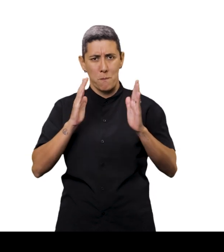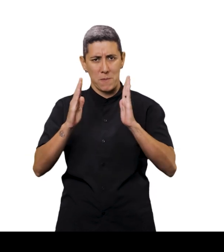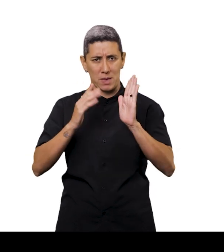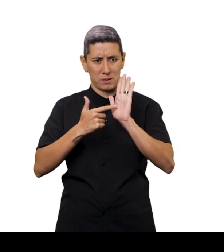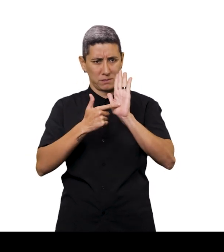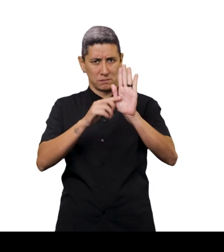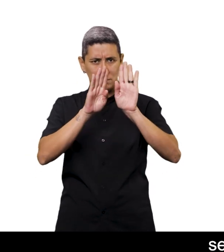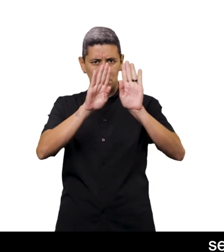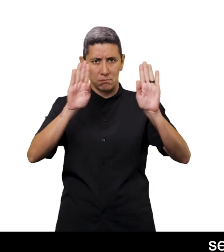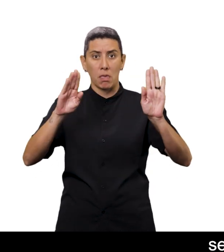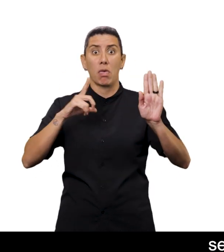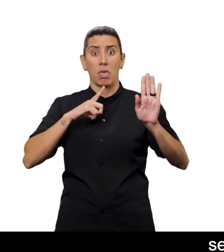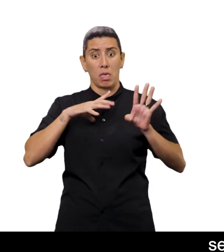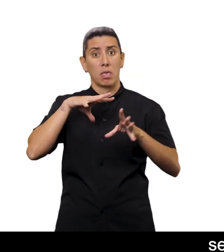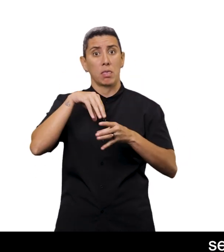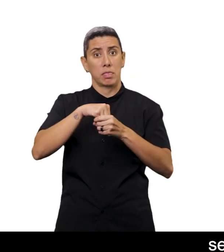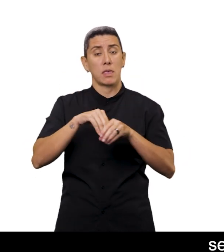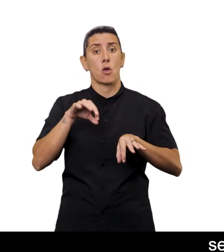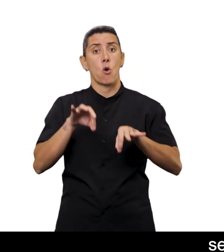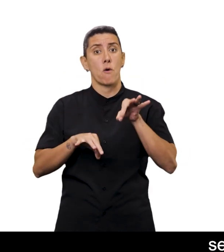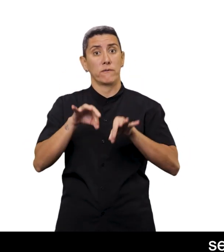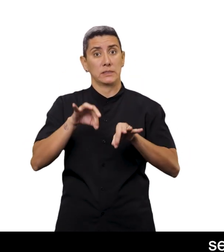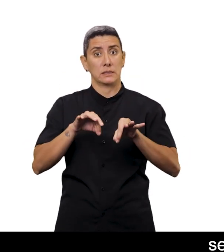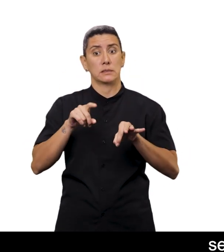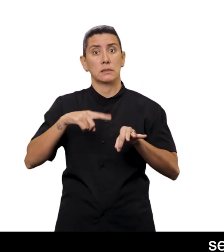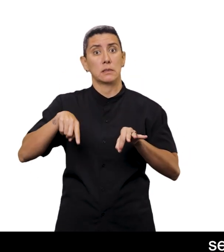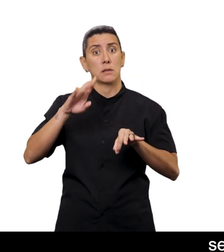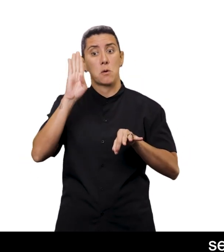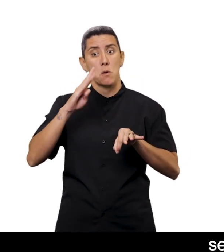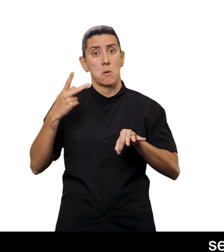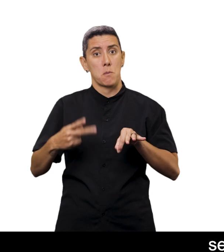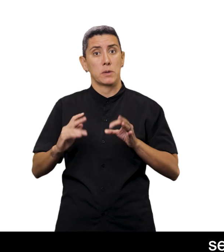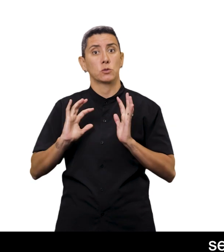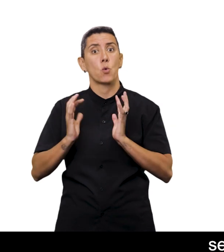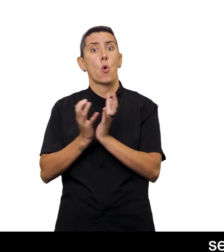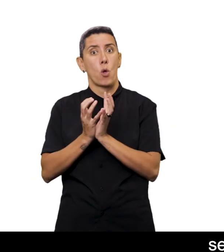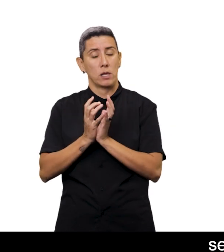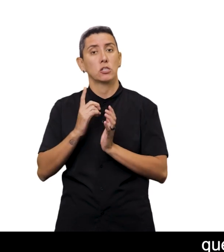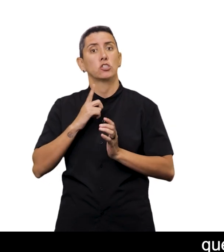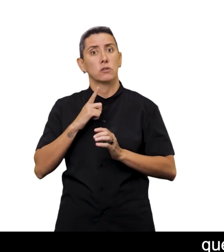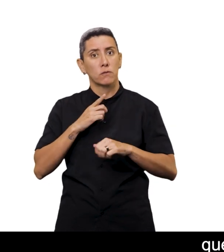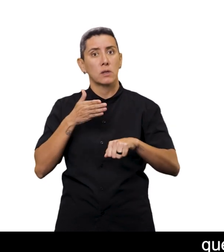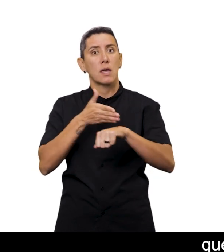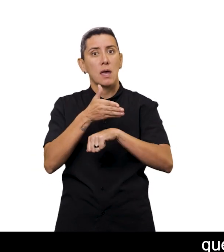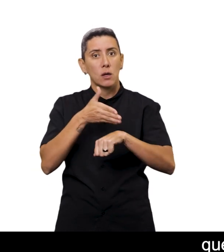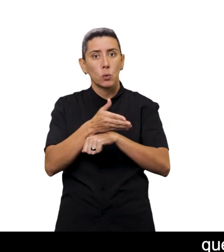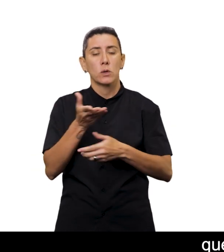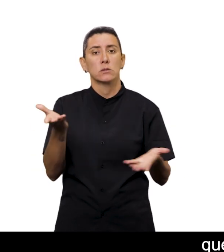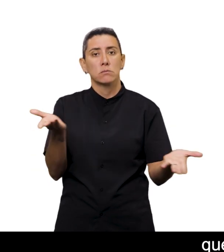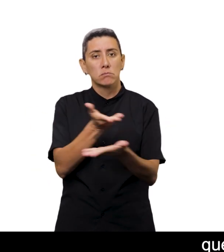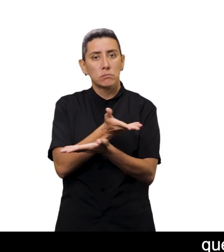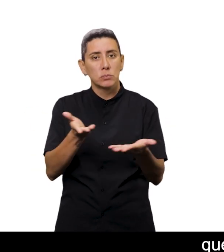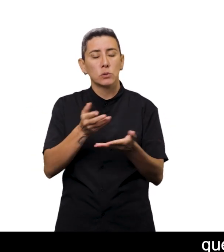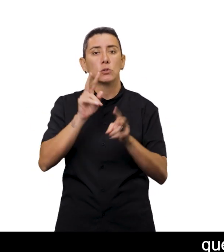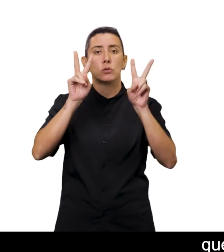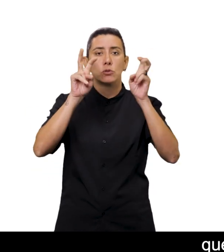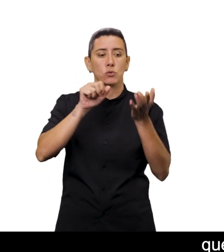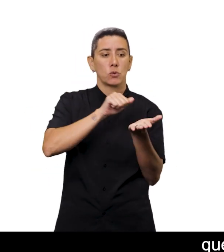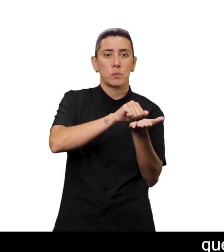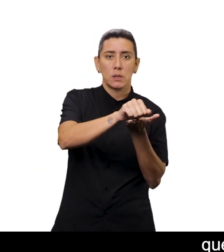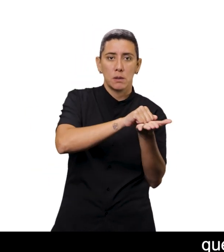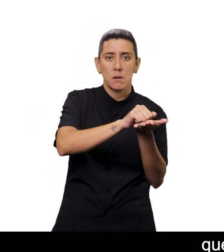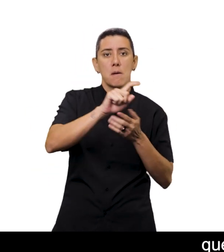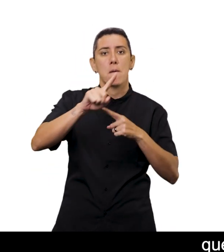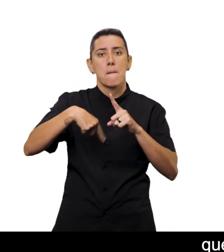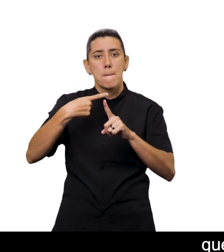durante a exposição serão realizadas oficinas com coletivos brasileiros que atuam na interlocução entre